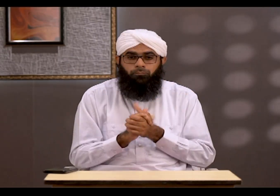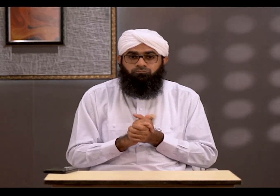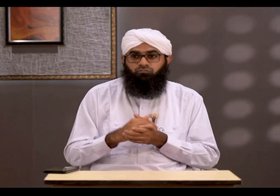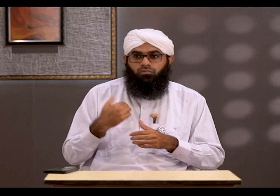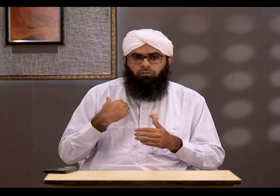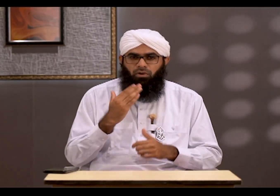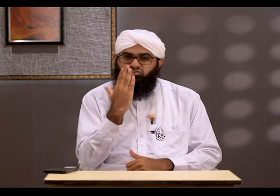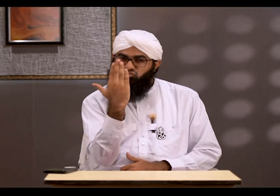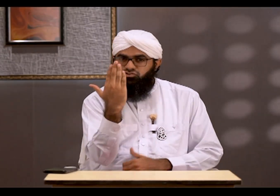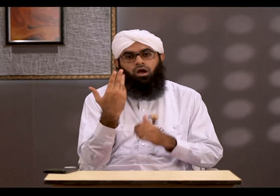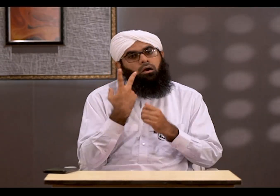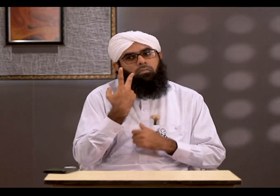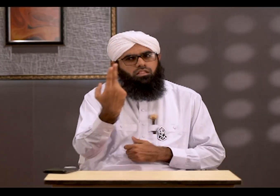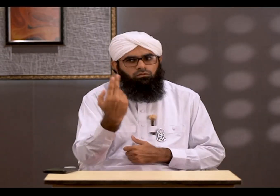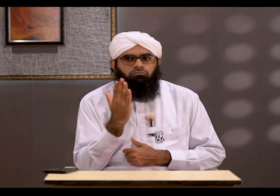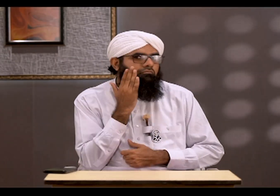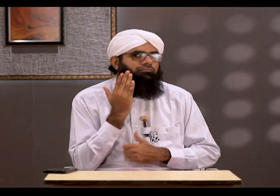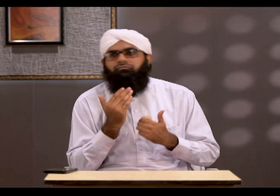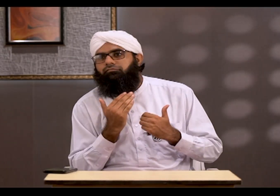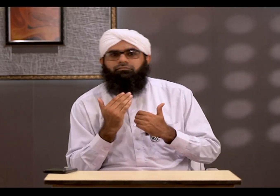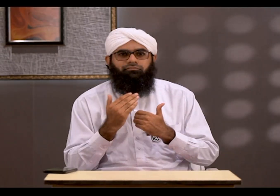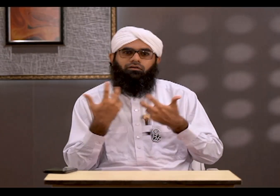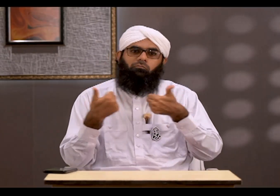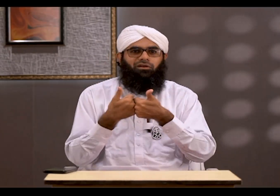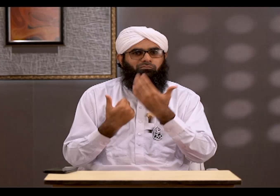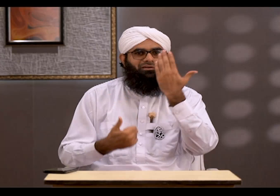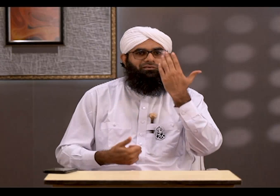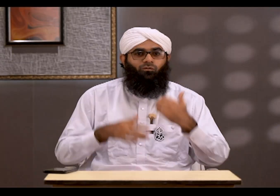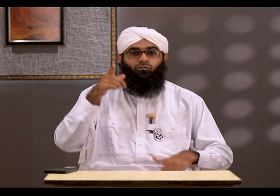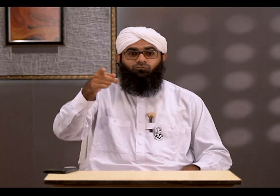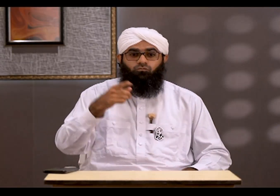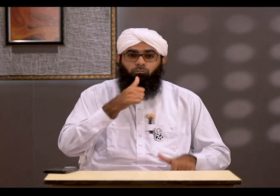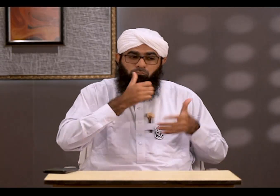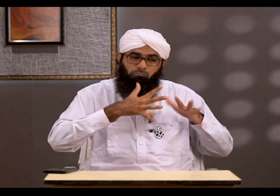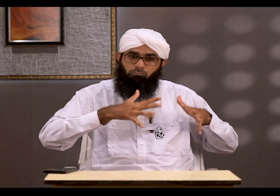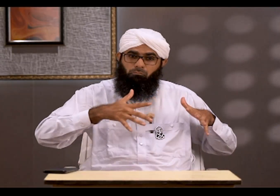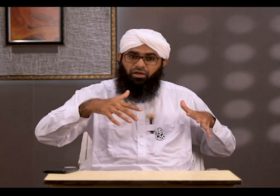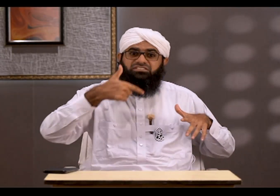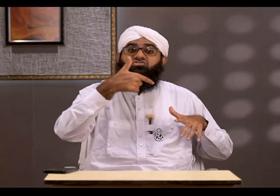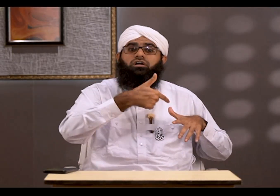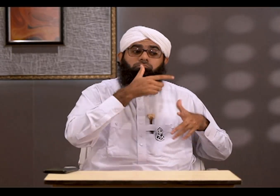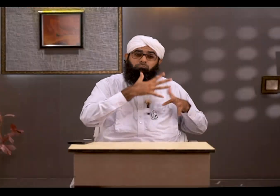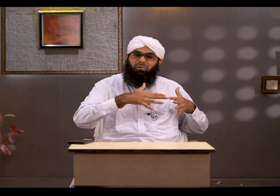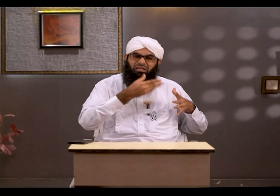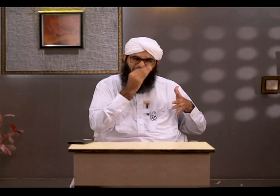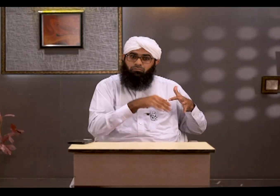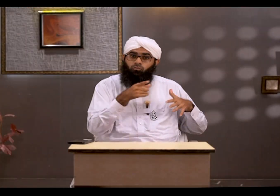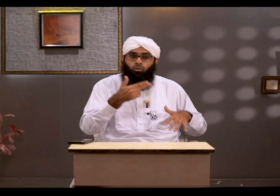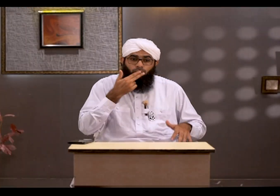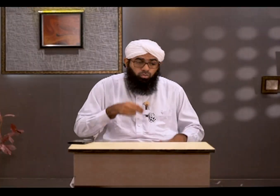سے بھی زیادہ صاف دیکھے گا۔ جنت کی عورت 7 سمندروں میں تھوکے تو وہ شہد سے زیادہ شیریں ہو جائیں۔ جب کوئی بندہ جنت میں